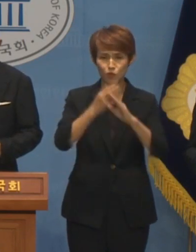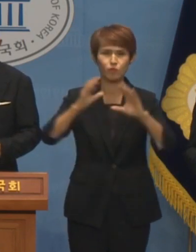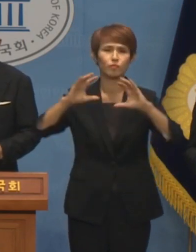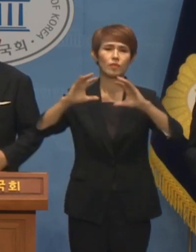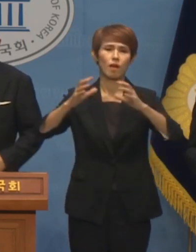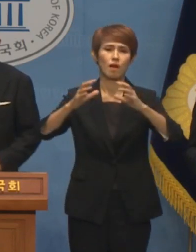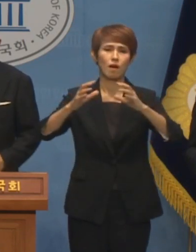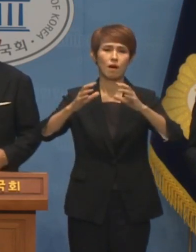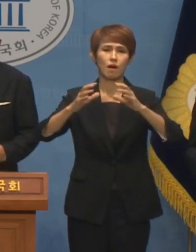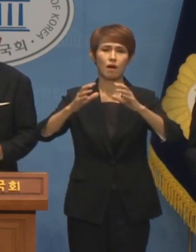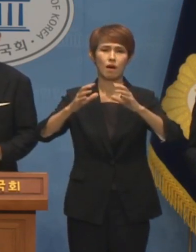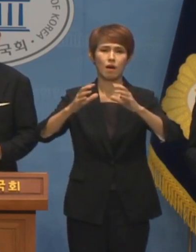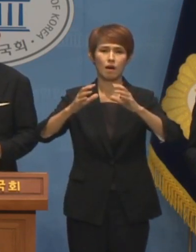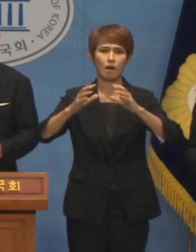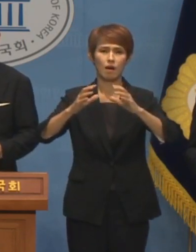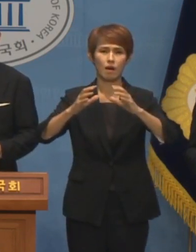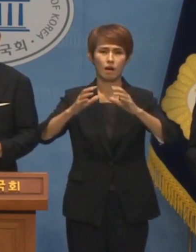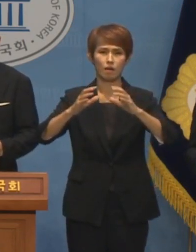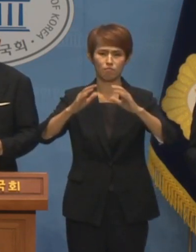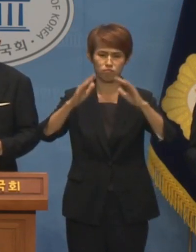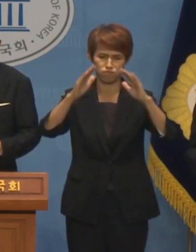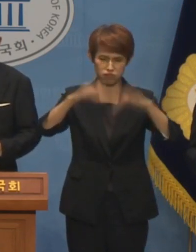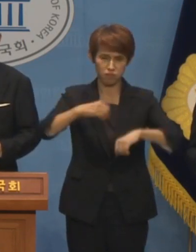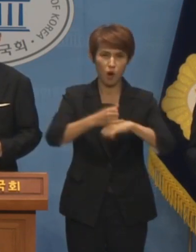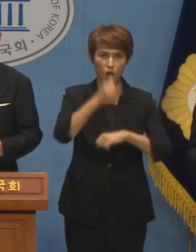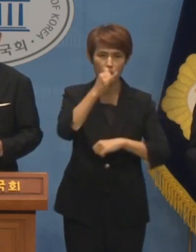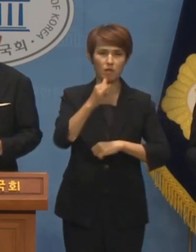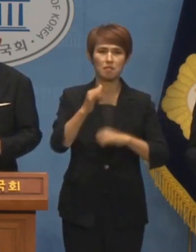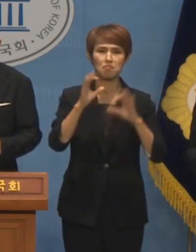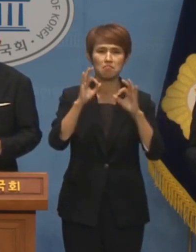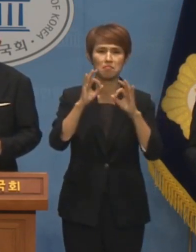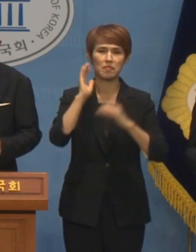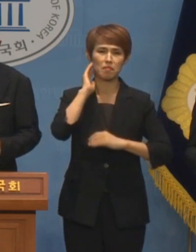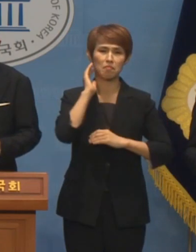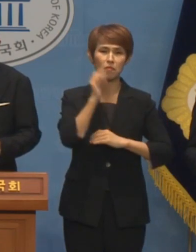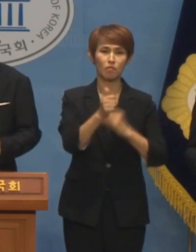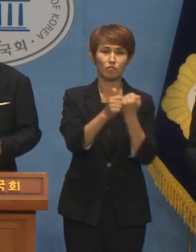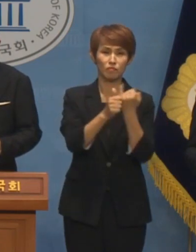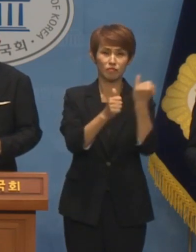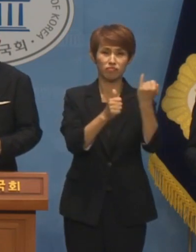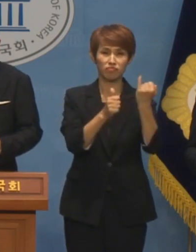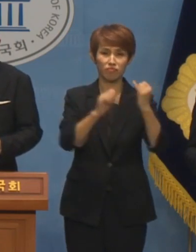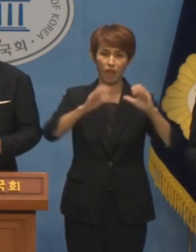민주공화국을 붕괴시키고 김건희 제국이 창건되었나 봅니다.